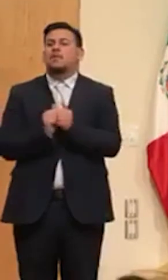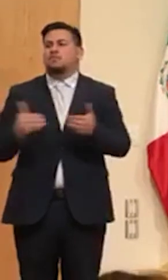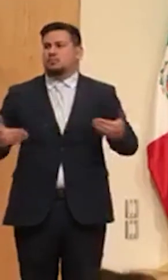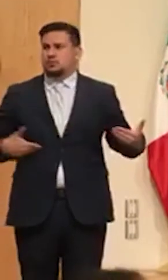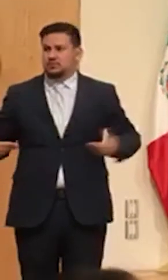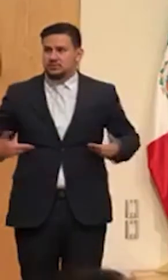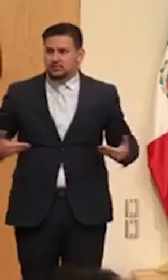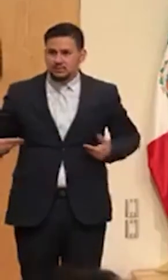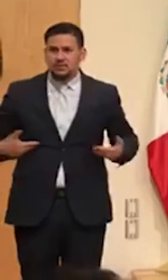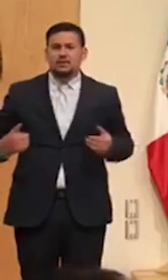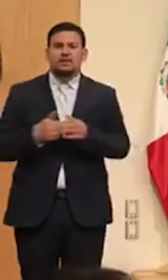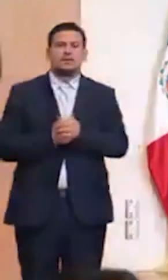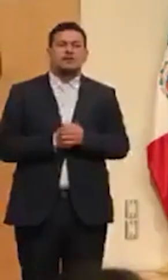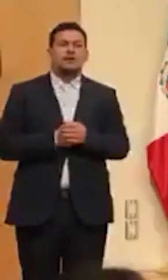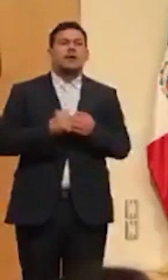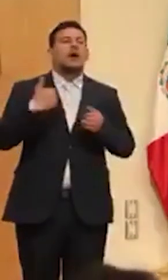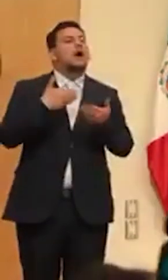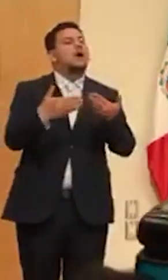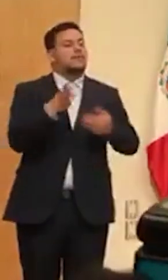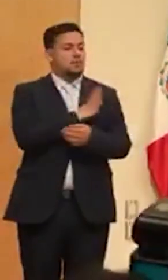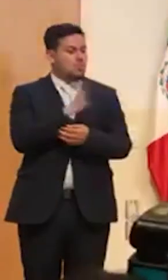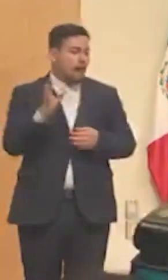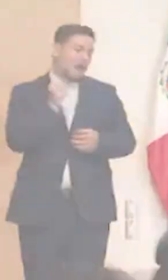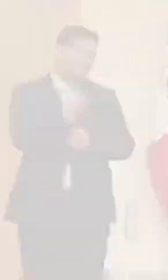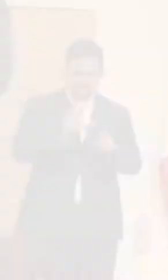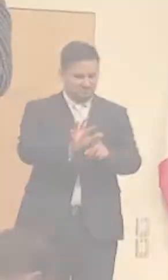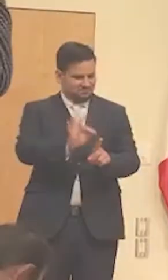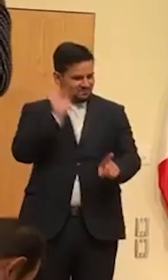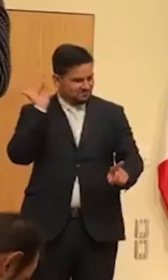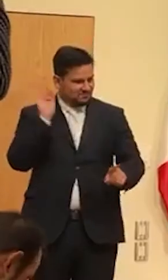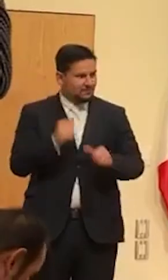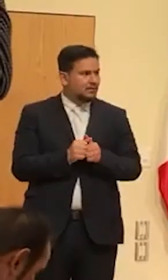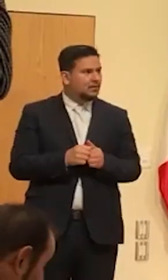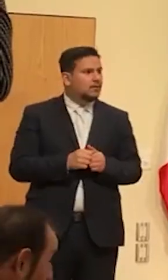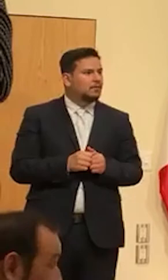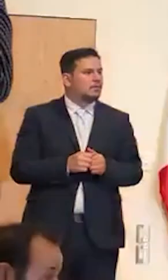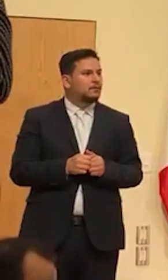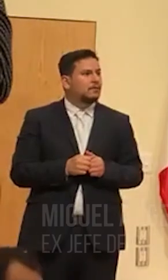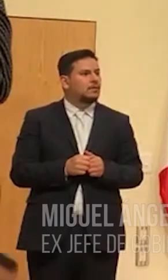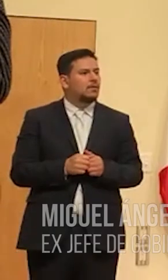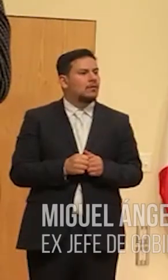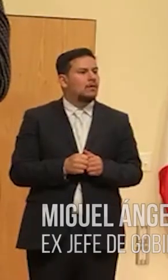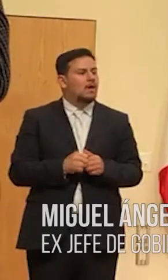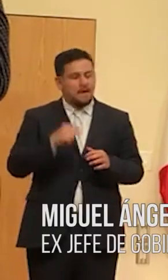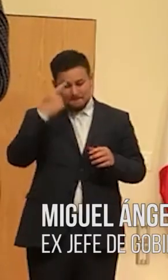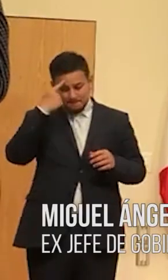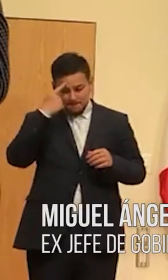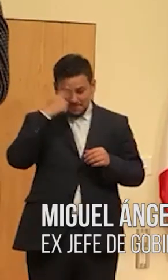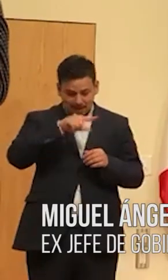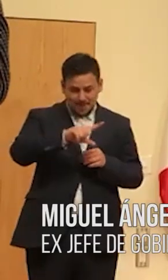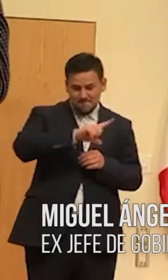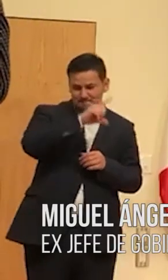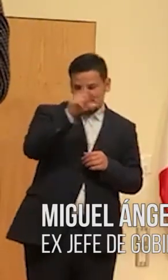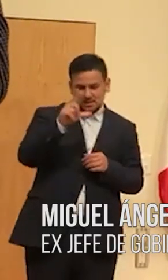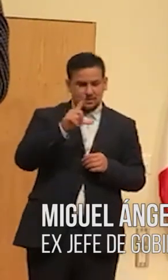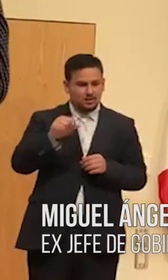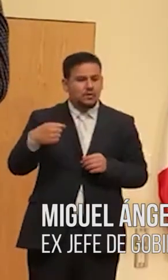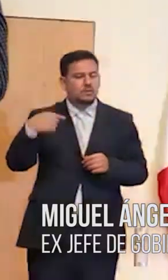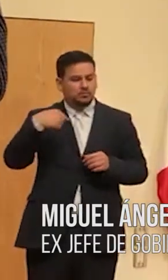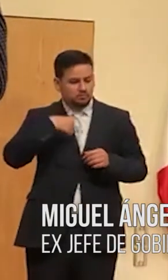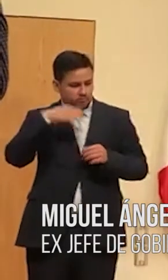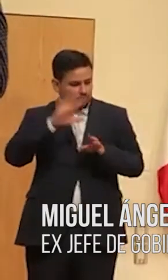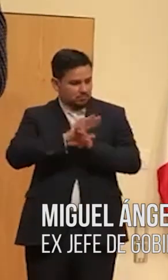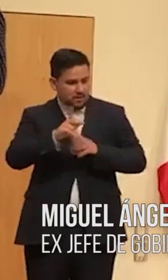cada institución previo a la elección del nuevo jefe de gobierno. En estos momentos de definición para el país, me